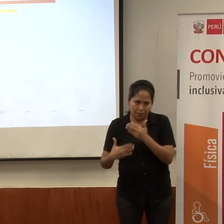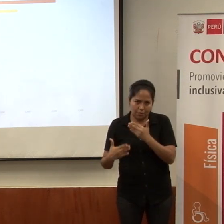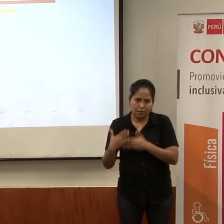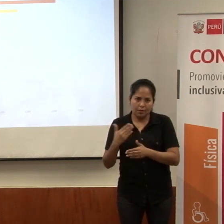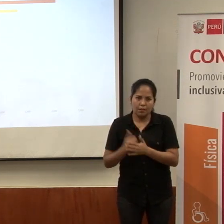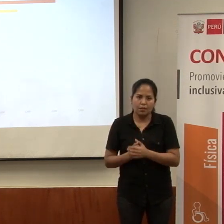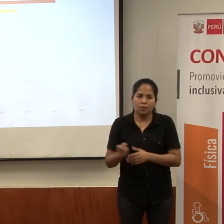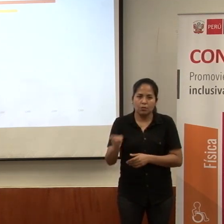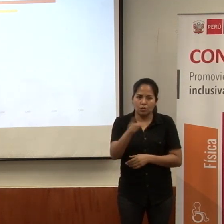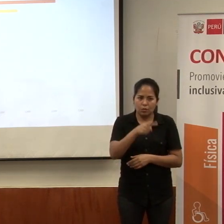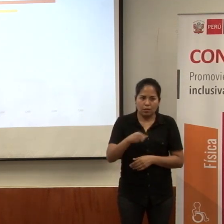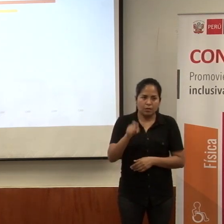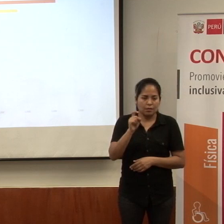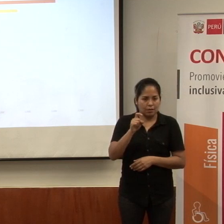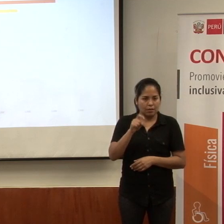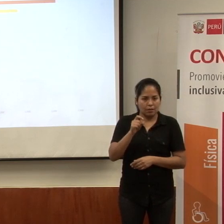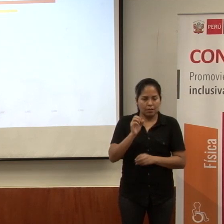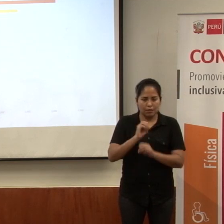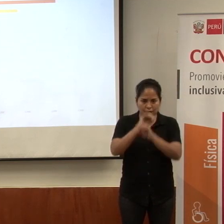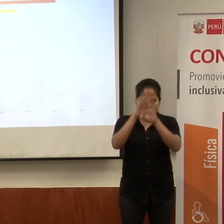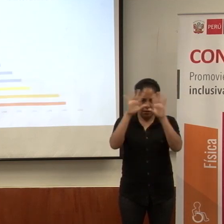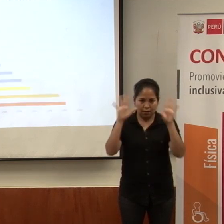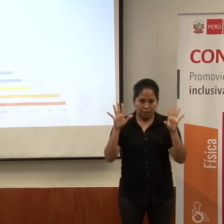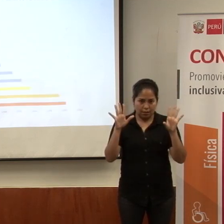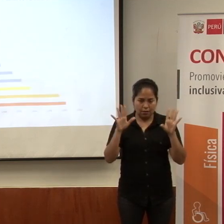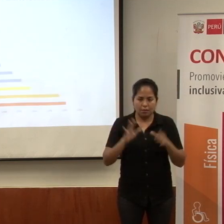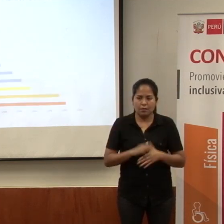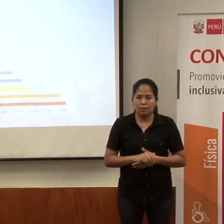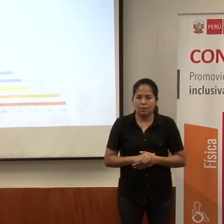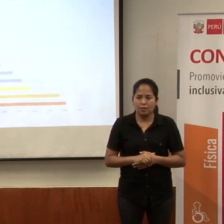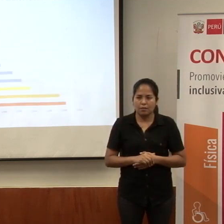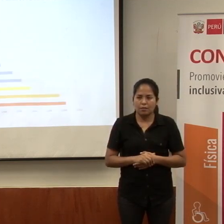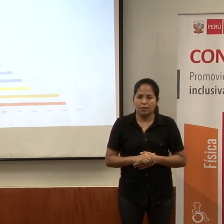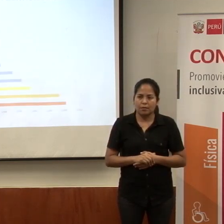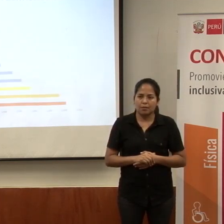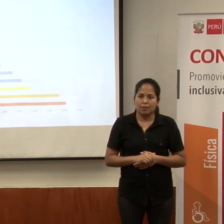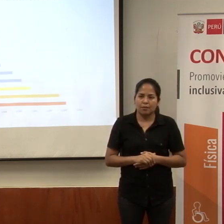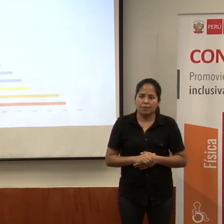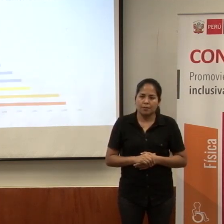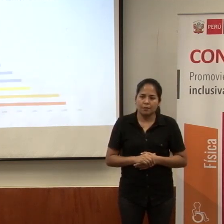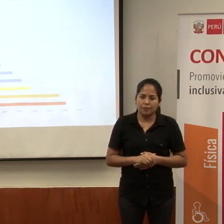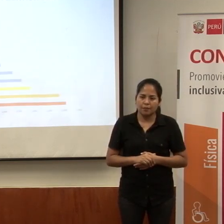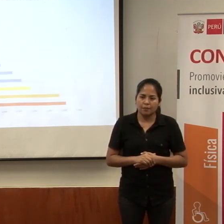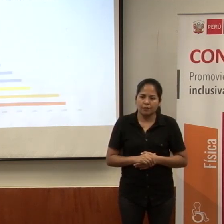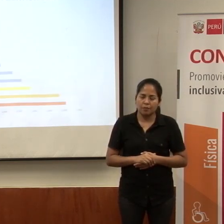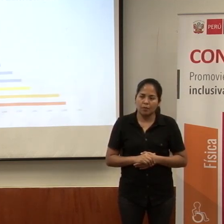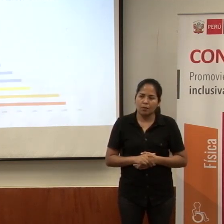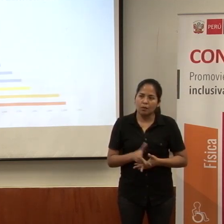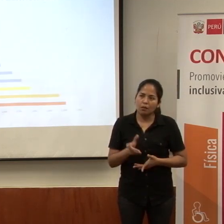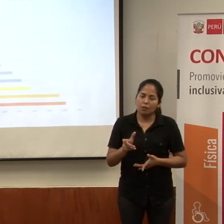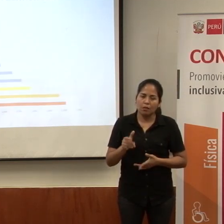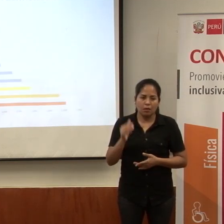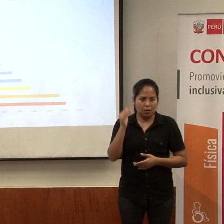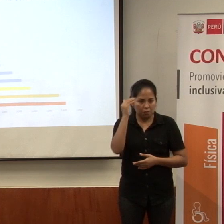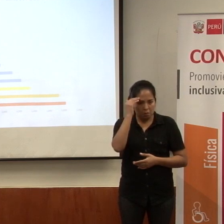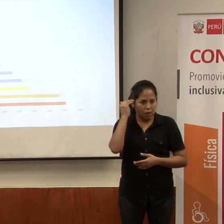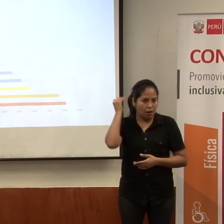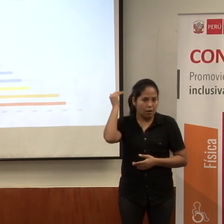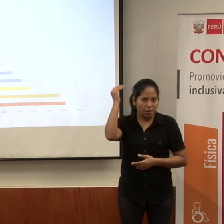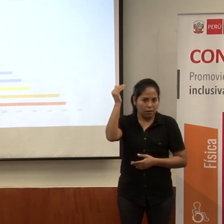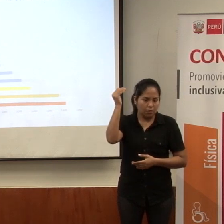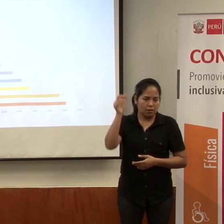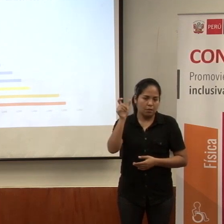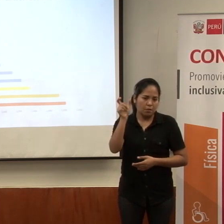creo que ustedes lo tienen muy claro, ¿no es cierto? Y en las personas adultas, obviamente,